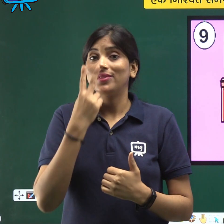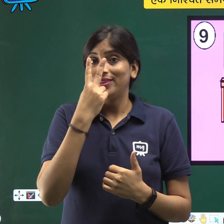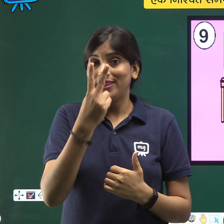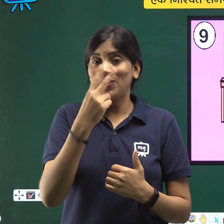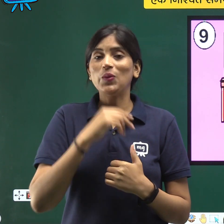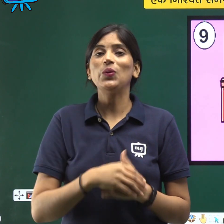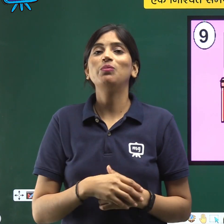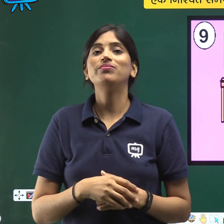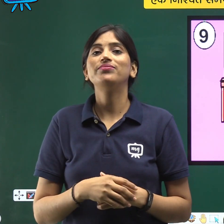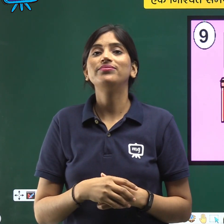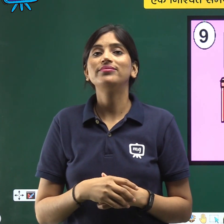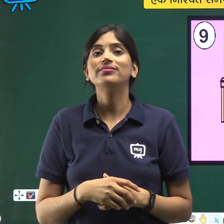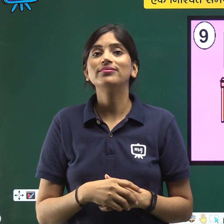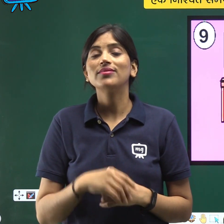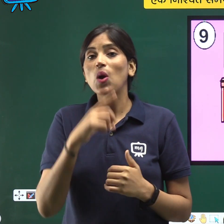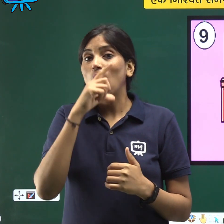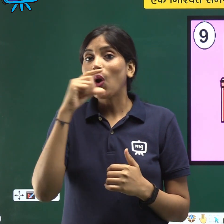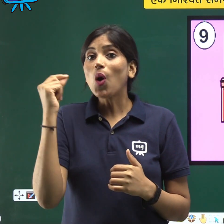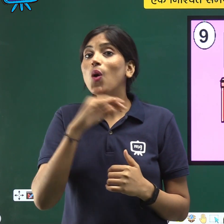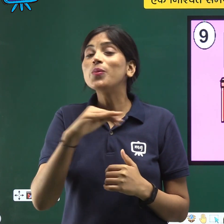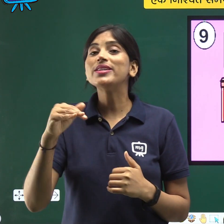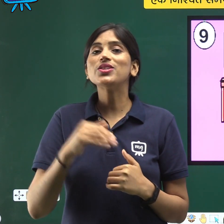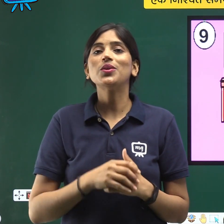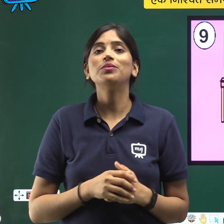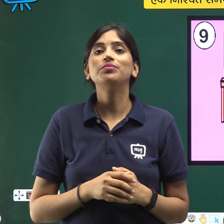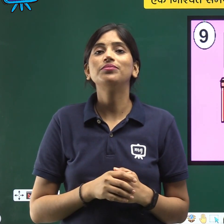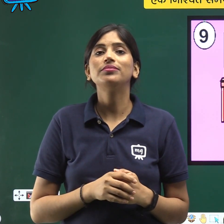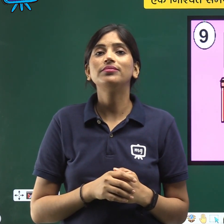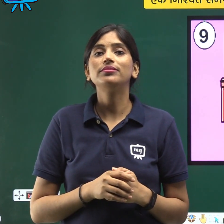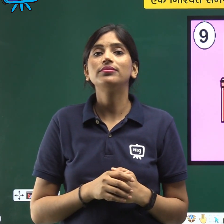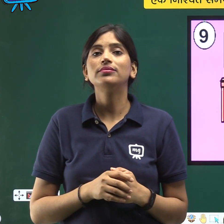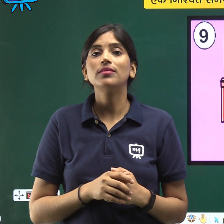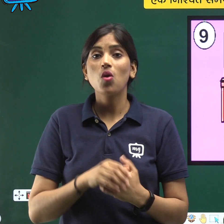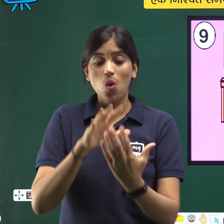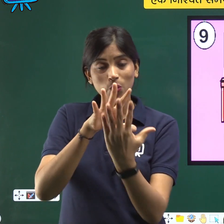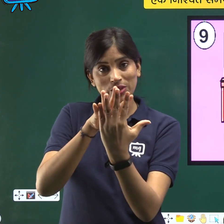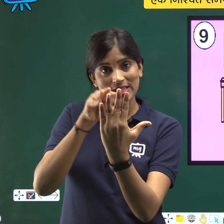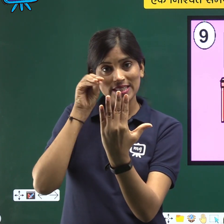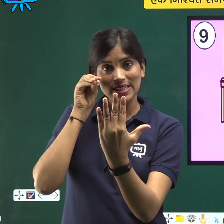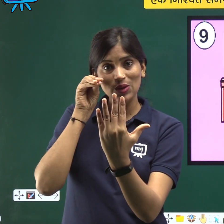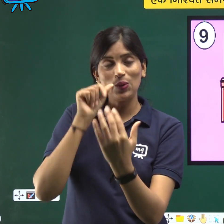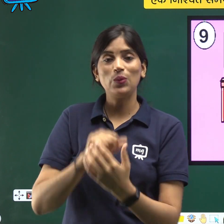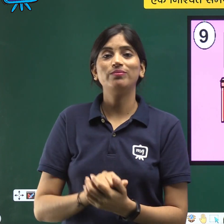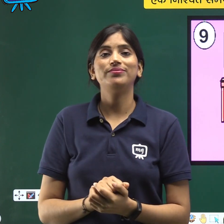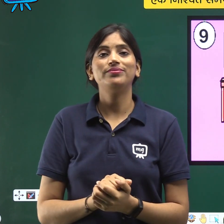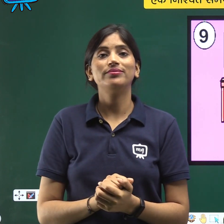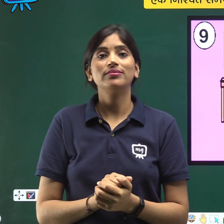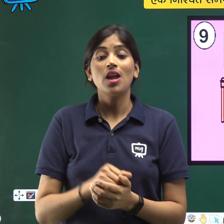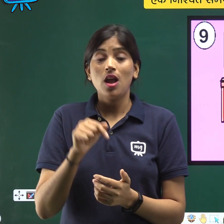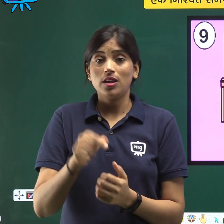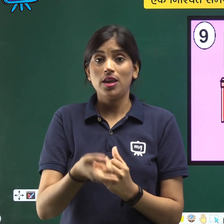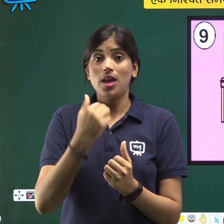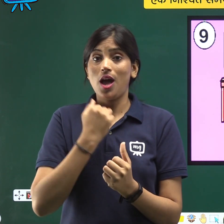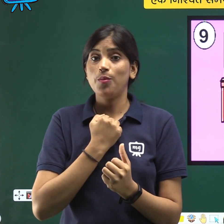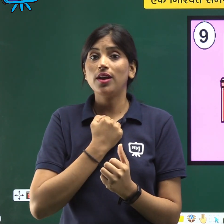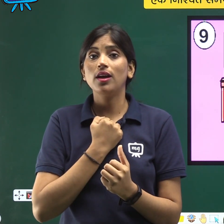देखो और बच्चों उससे सीख लो कि